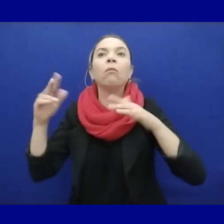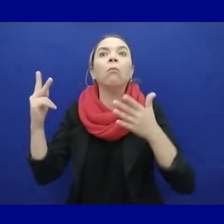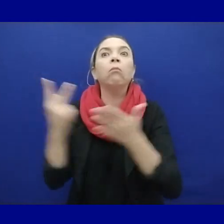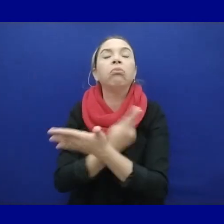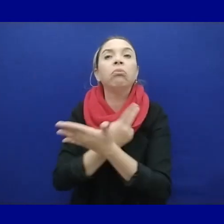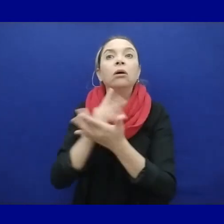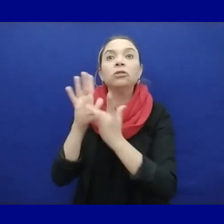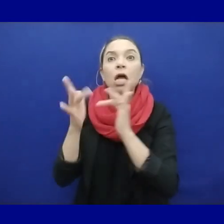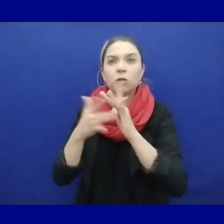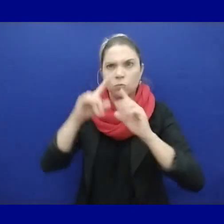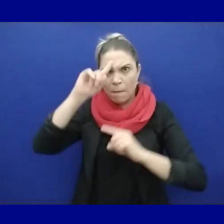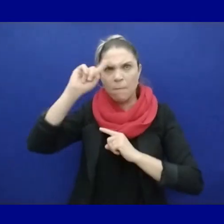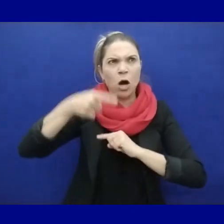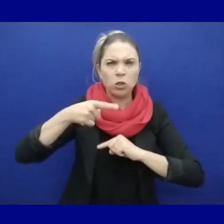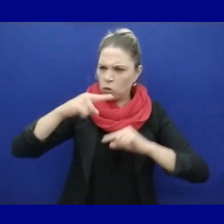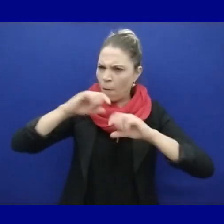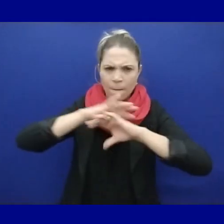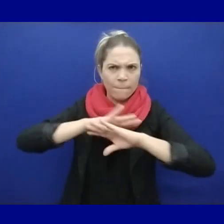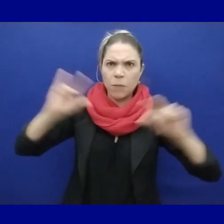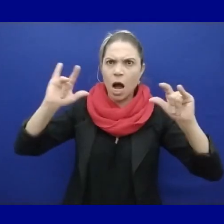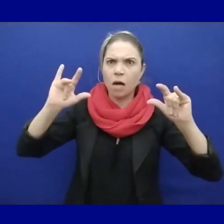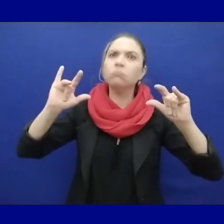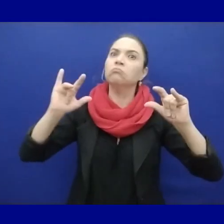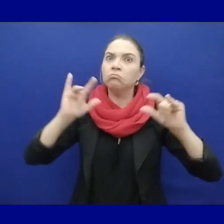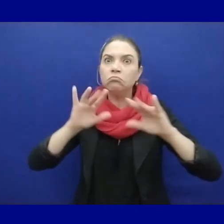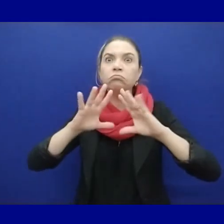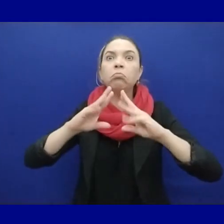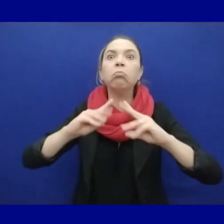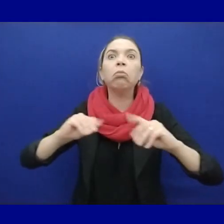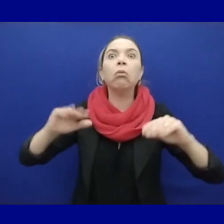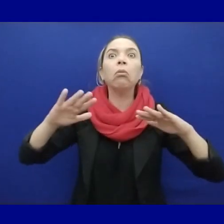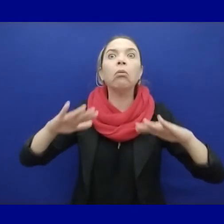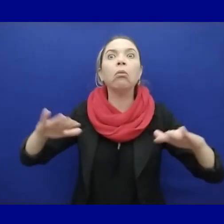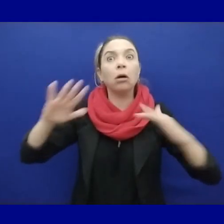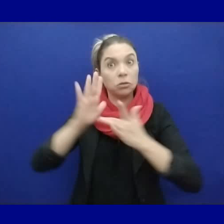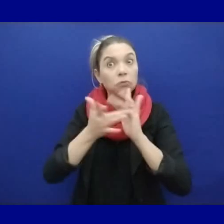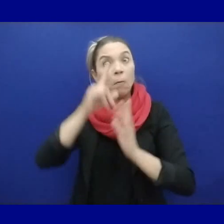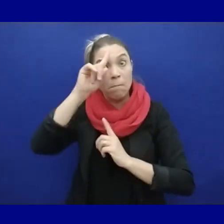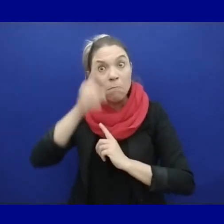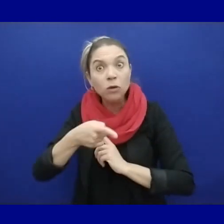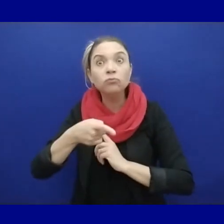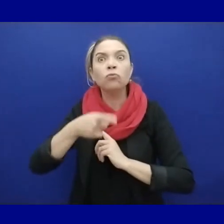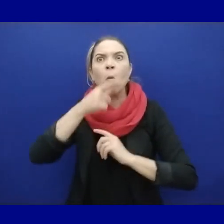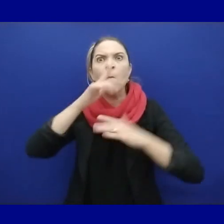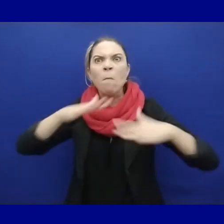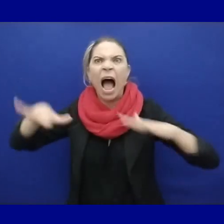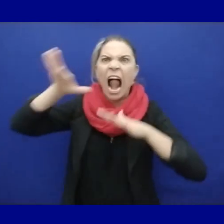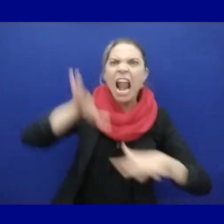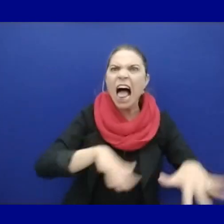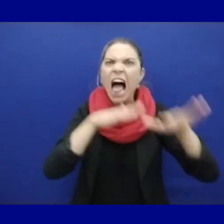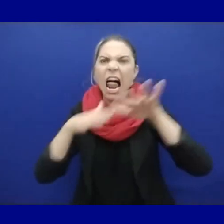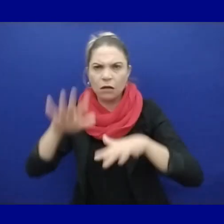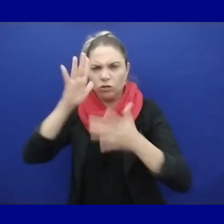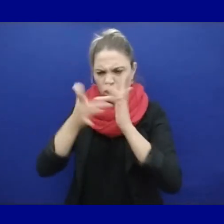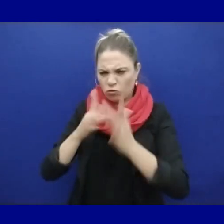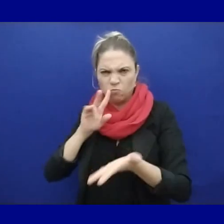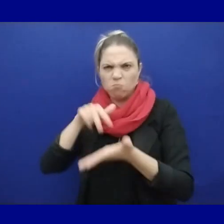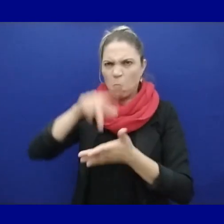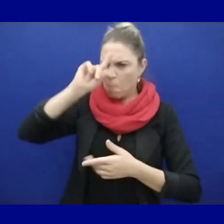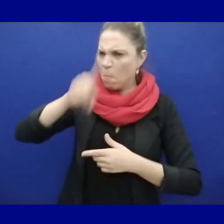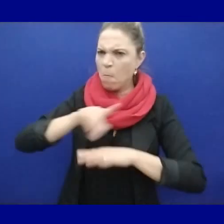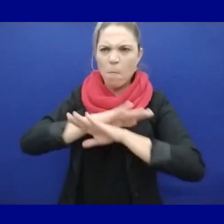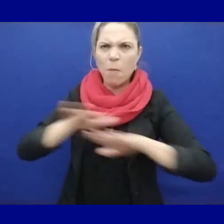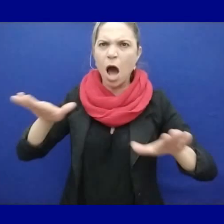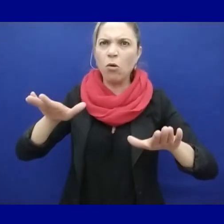Recentemente, antes desse evento lido aqui, Jesus havia alimentado uma multidão com